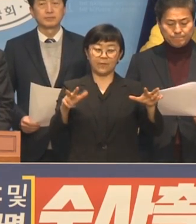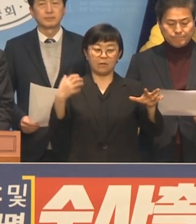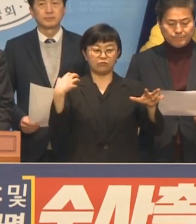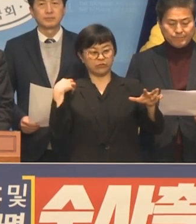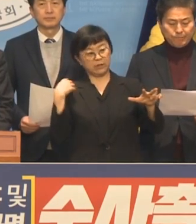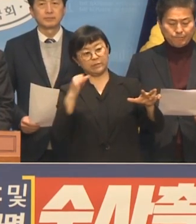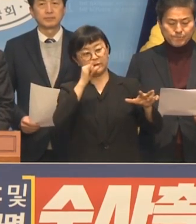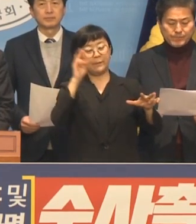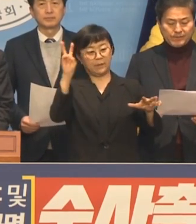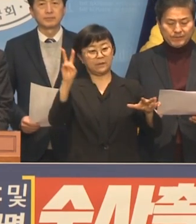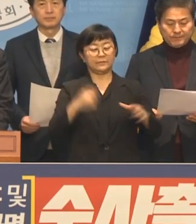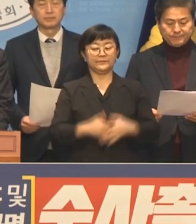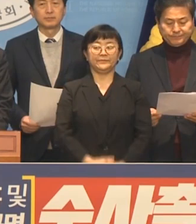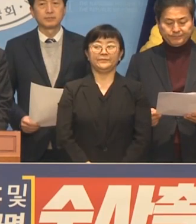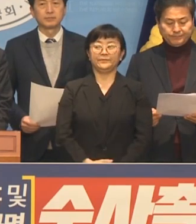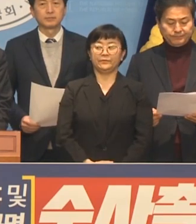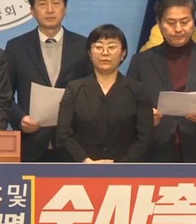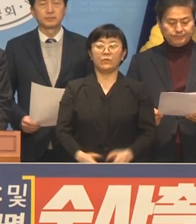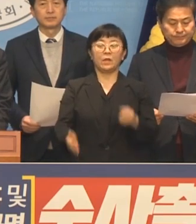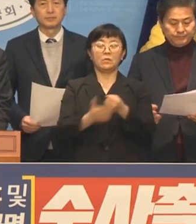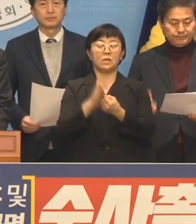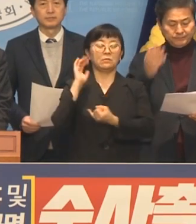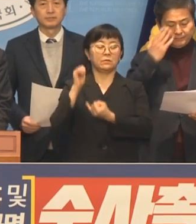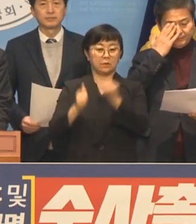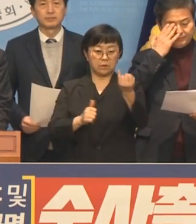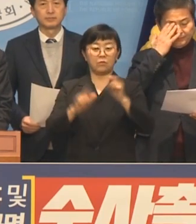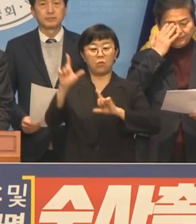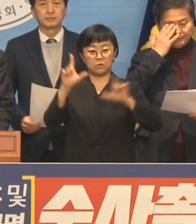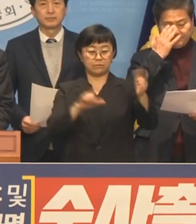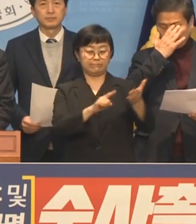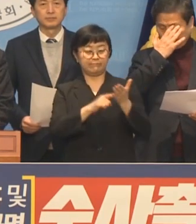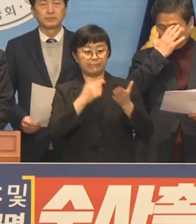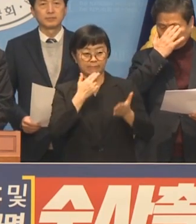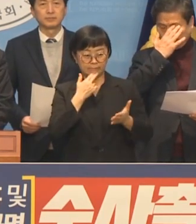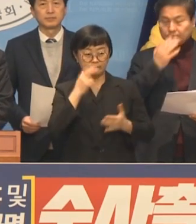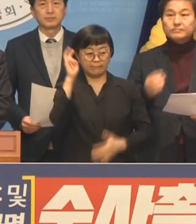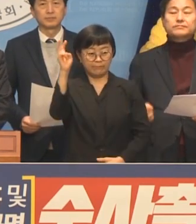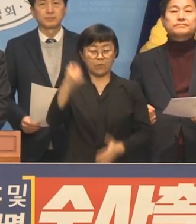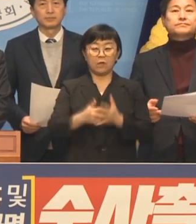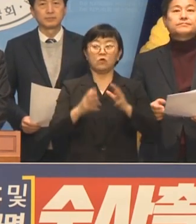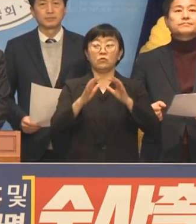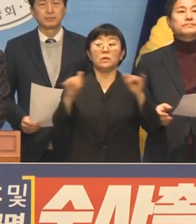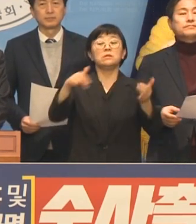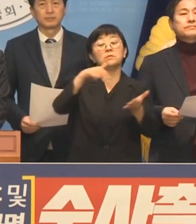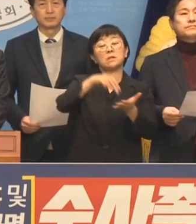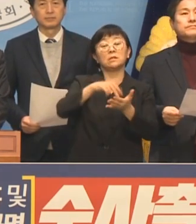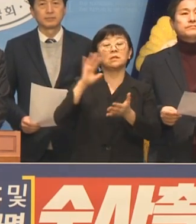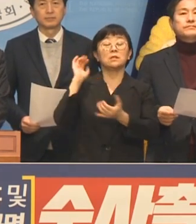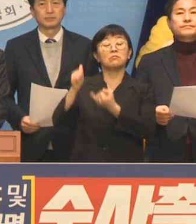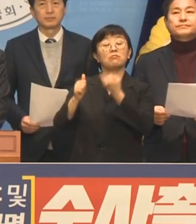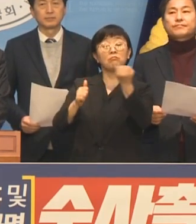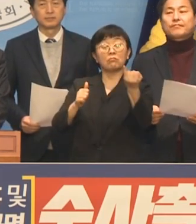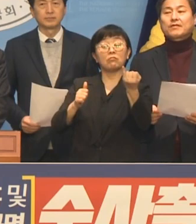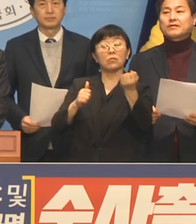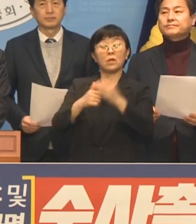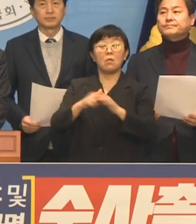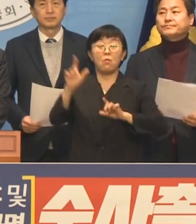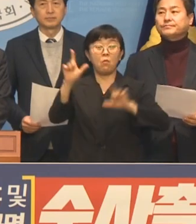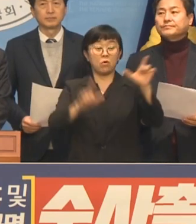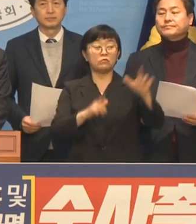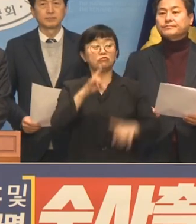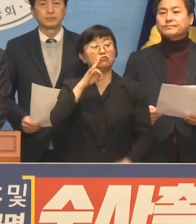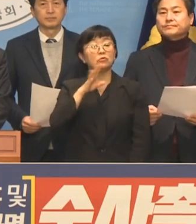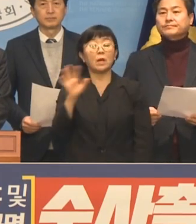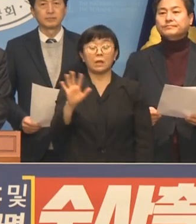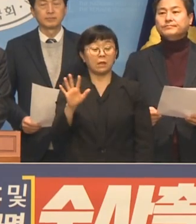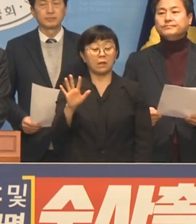부담스러워하는 것 같습니다. 그래서 김건희 여사의 모습이 나타나지 않는데 우리 국민들은 김건희 여사의 모습을